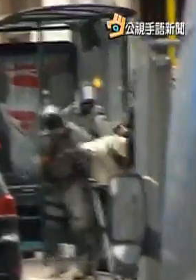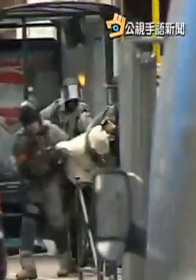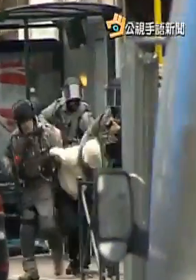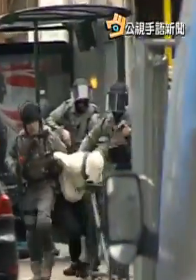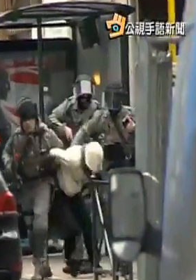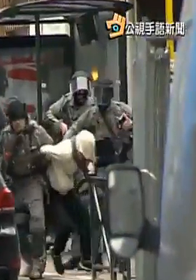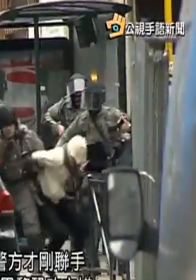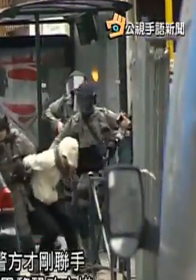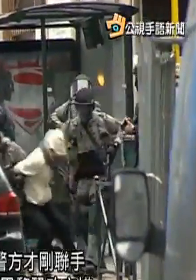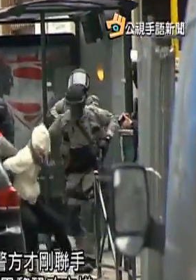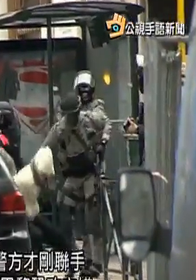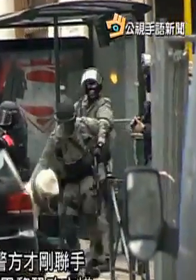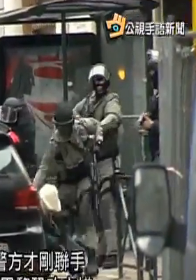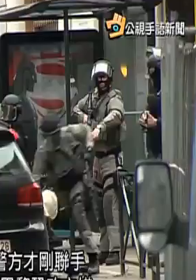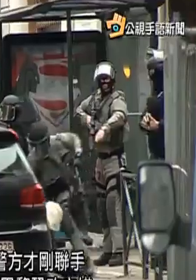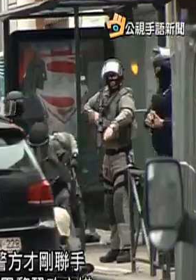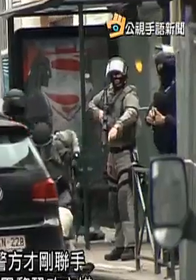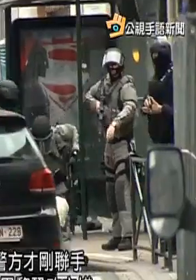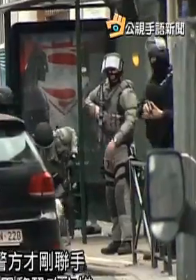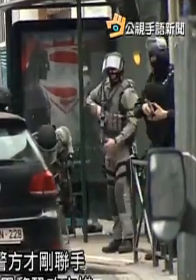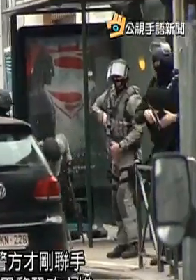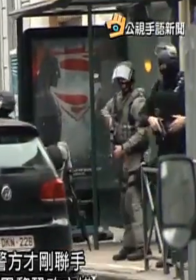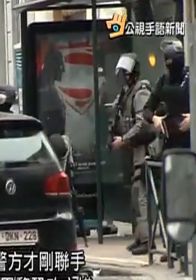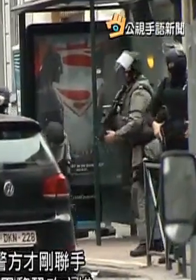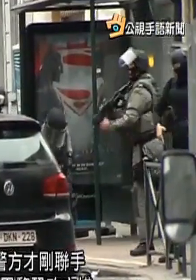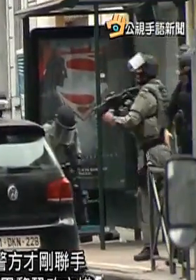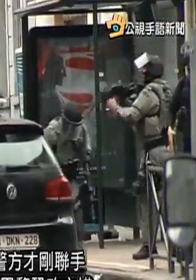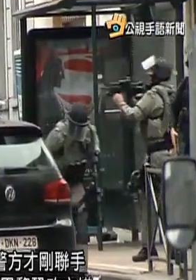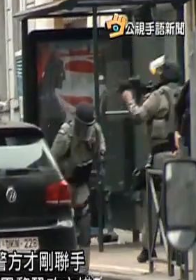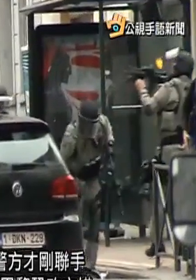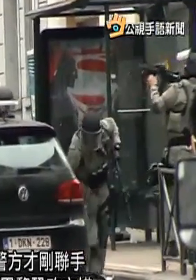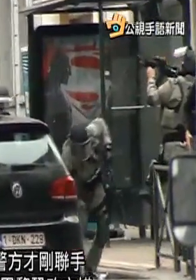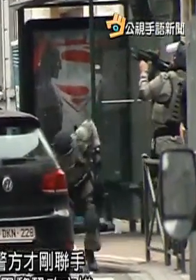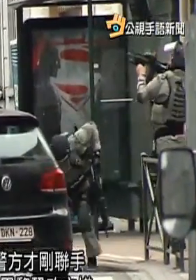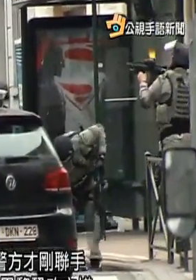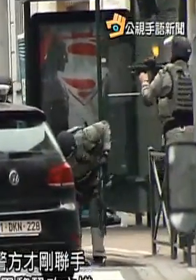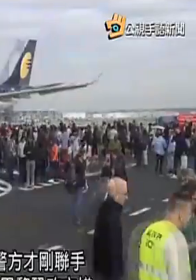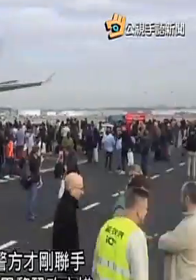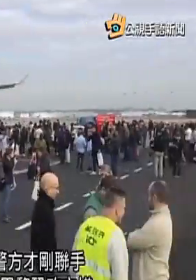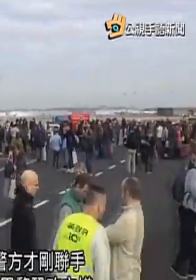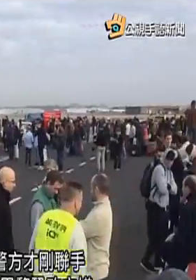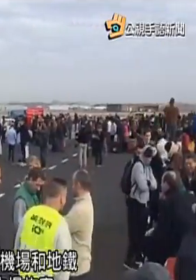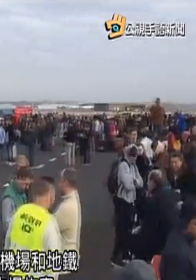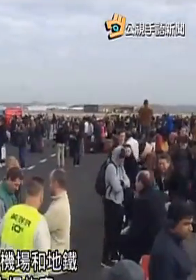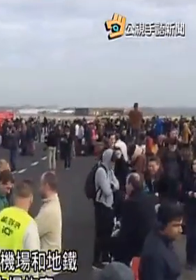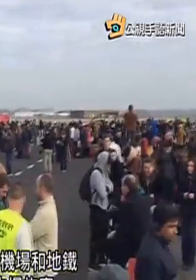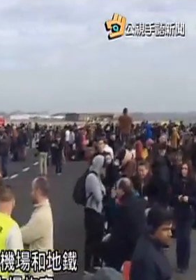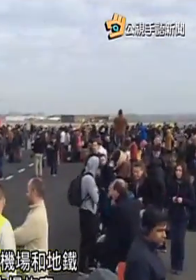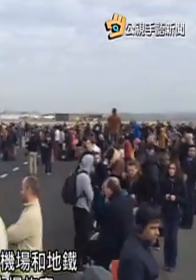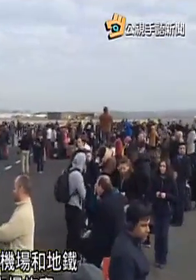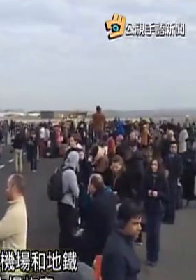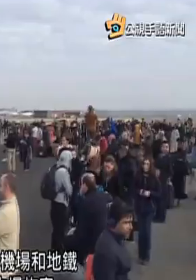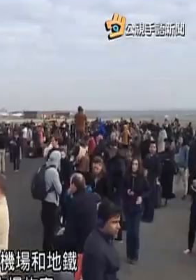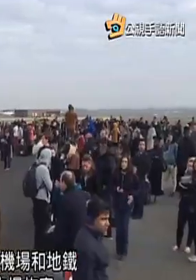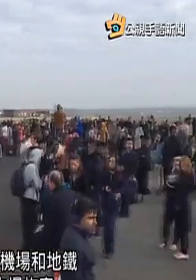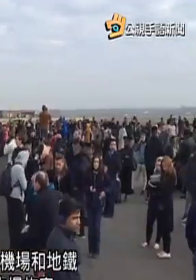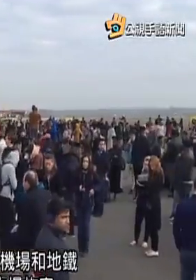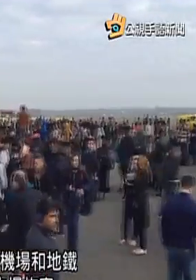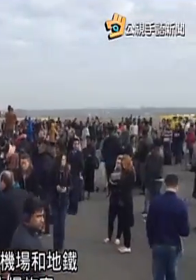法国和比利时警方才刚联手在莫伦贝克逮捕巴黎恐攻主嫌，布鲁塞尔国际机场和地铁又立刻